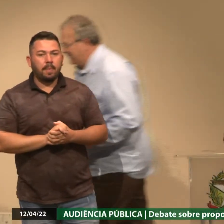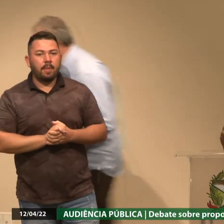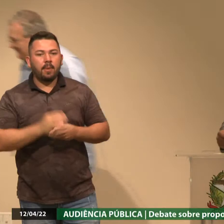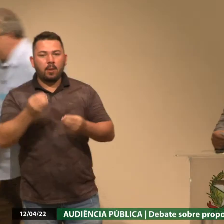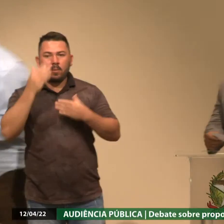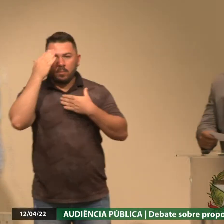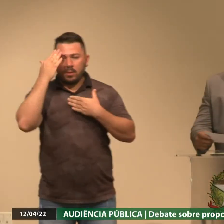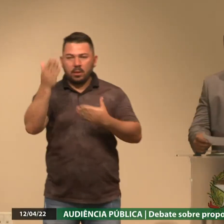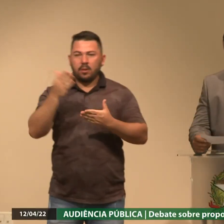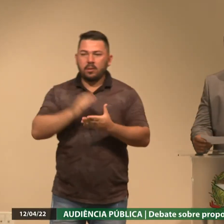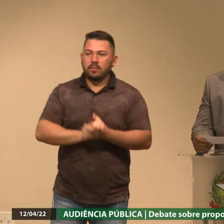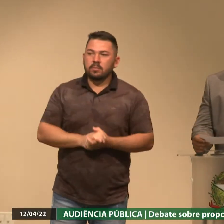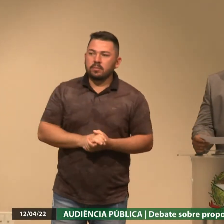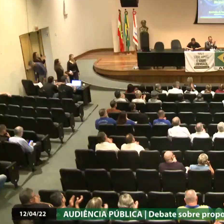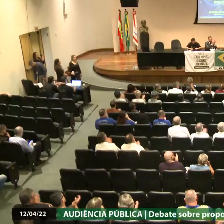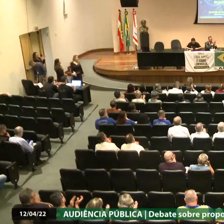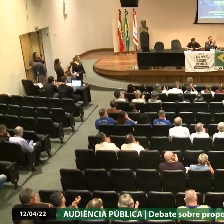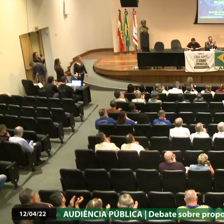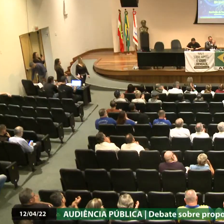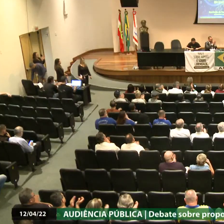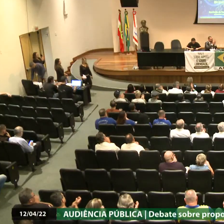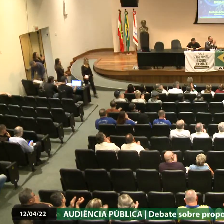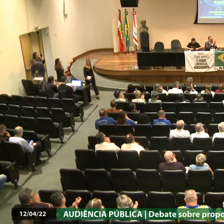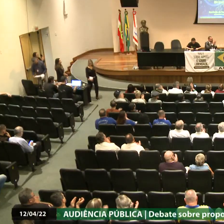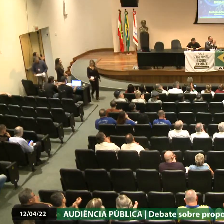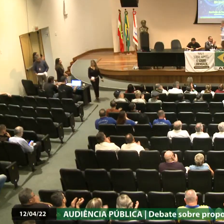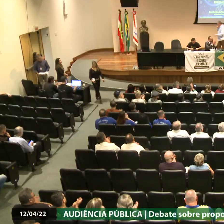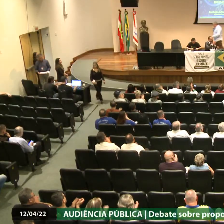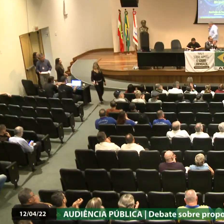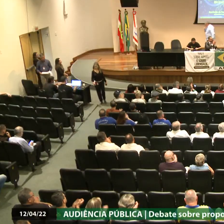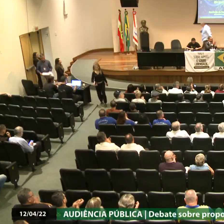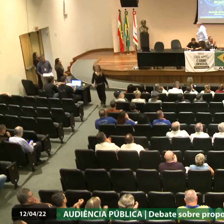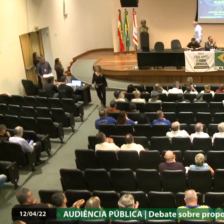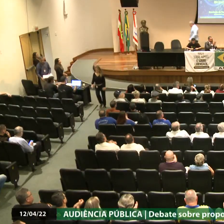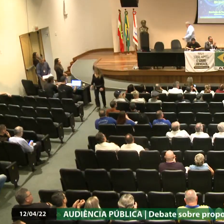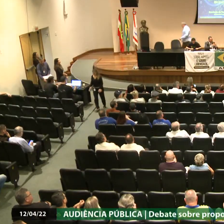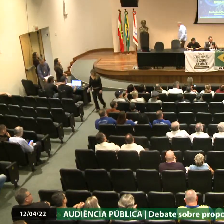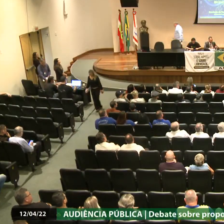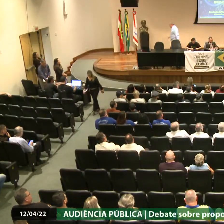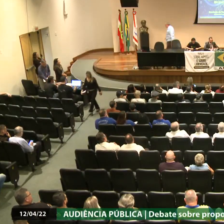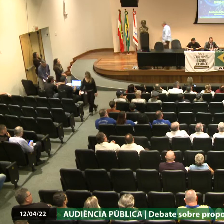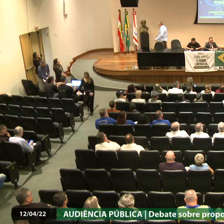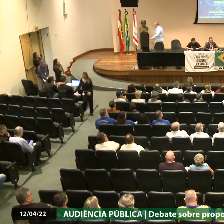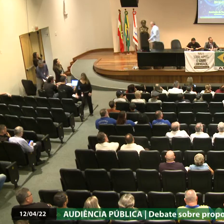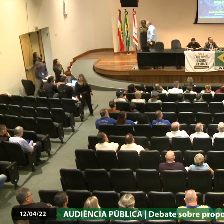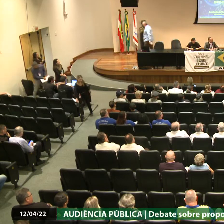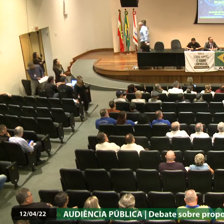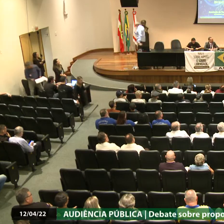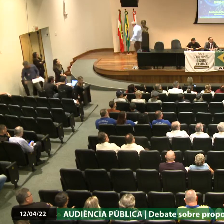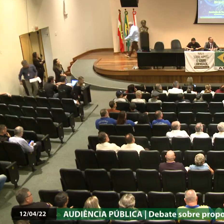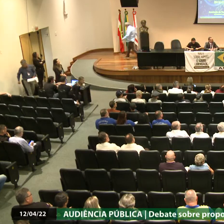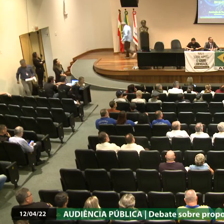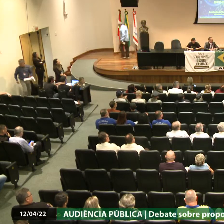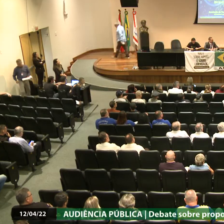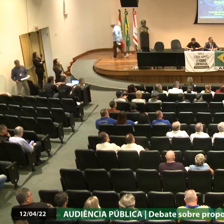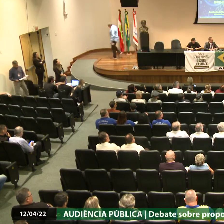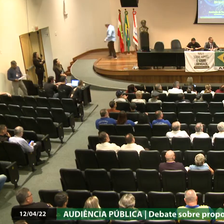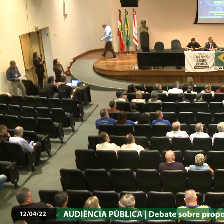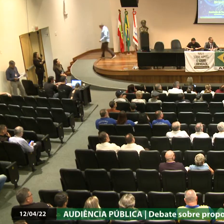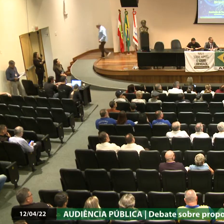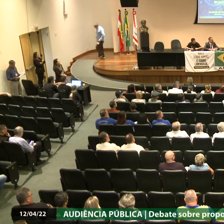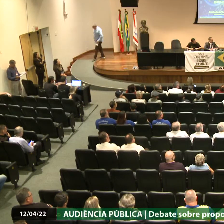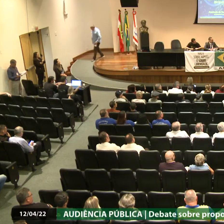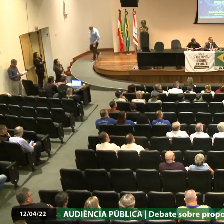Obrigado obrigado Alcides antes de chamar a Leila antes de chamar aí eu gostaria de